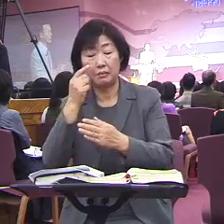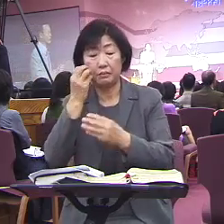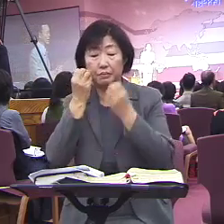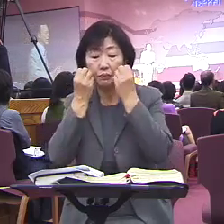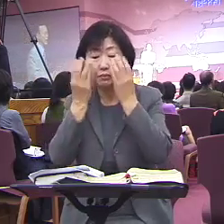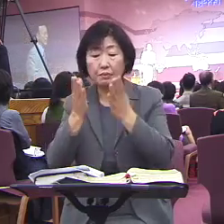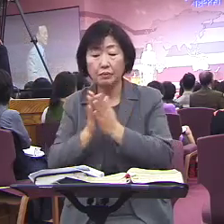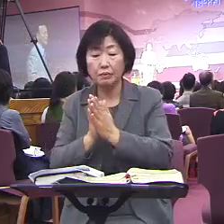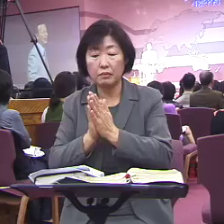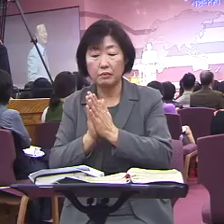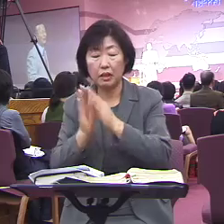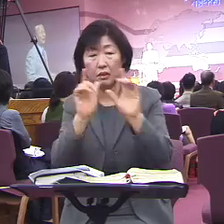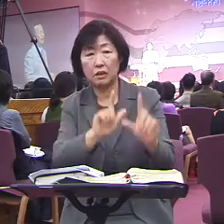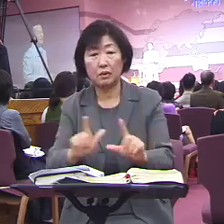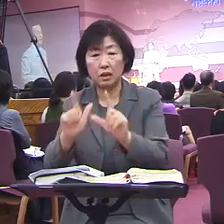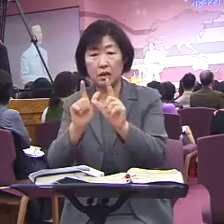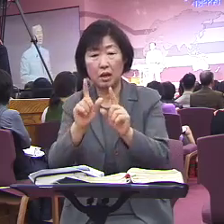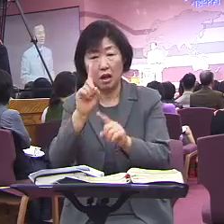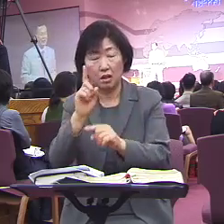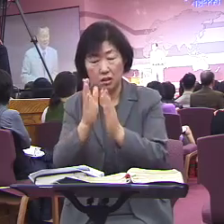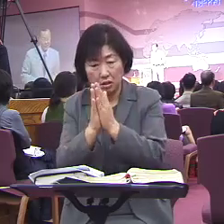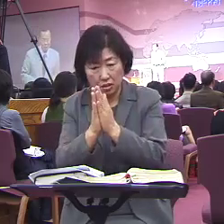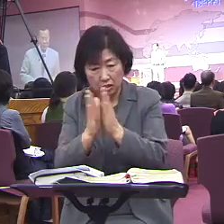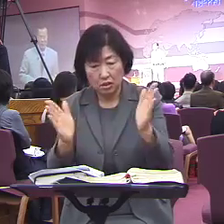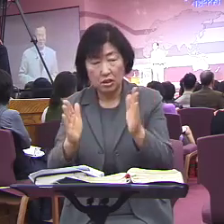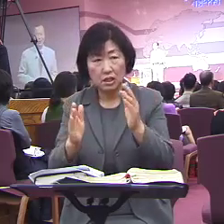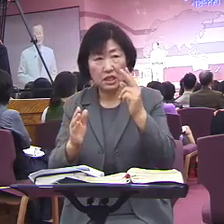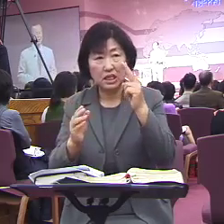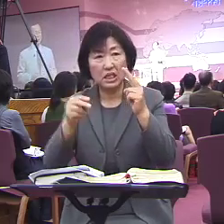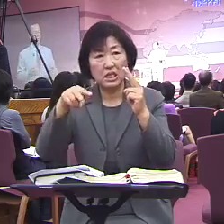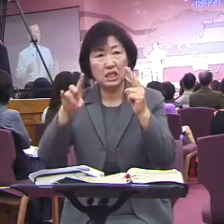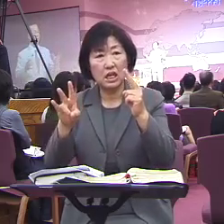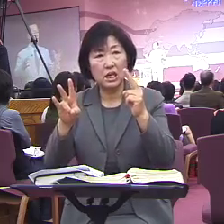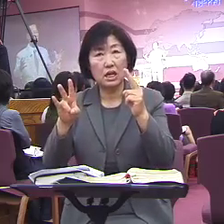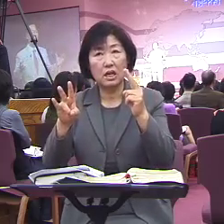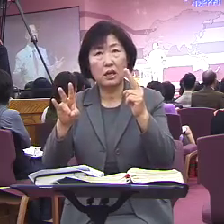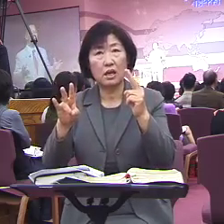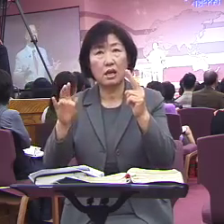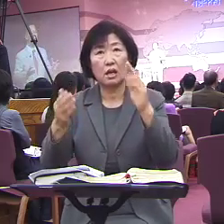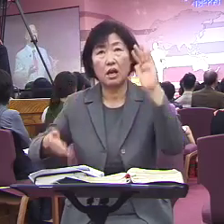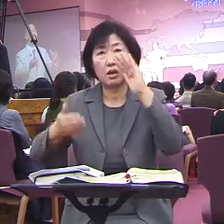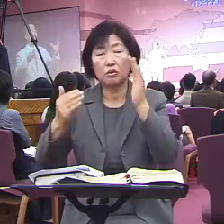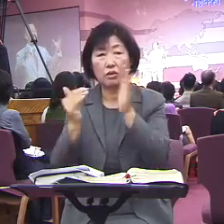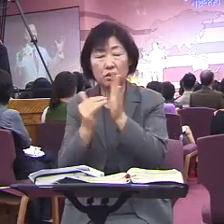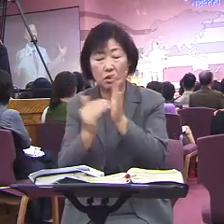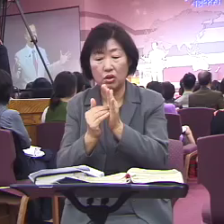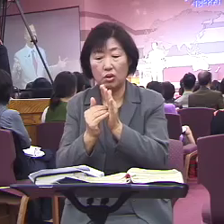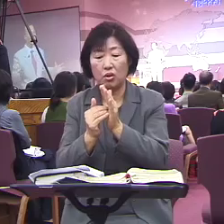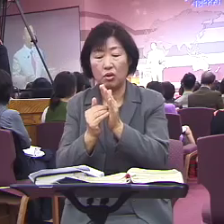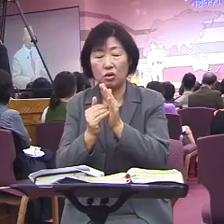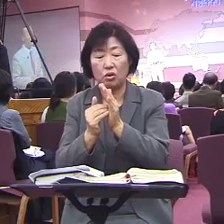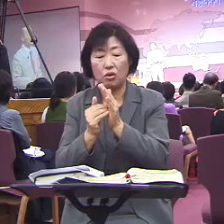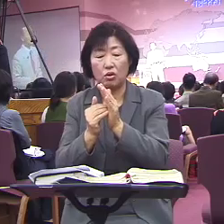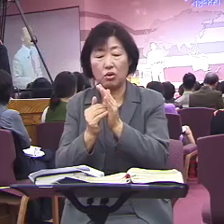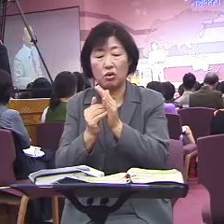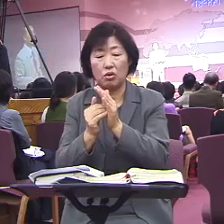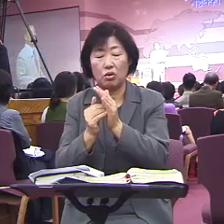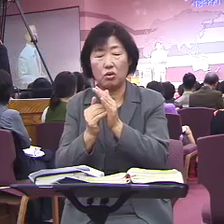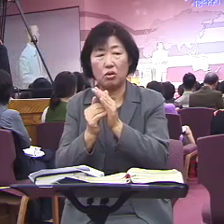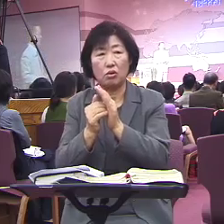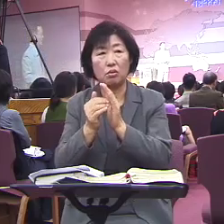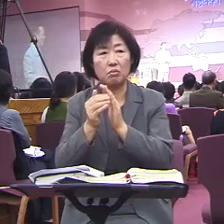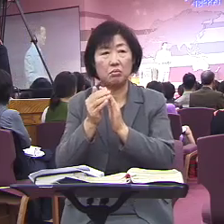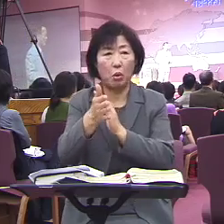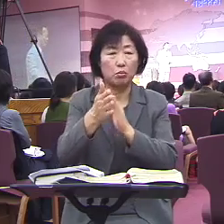새로운 그 사역을 하나 시작했는데요. 우리 2세대들 중에 좀 이렇게 학교를 다 마치고 프로페셔널로 이제 막